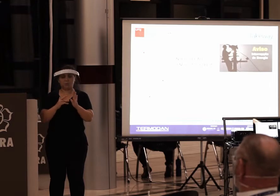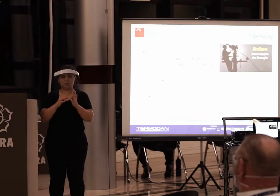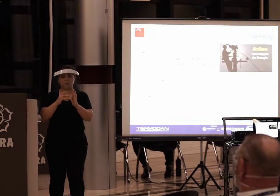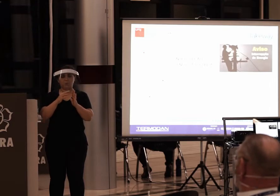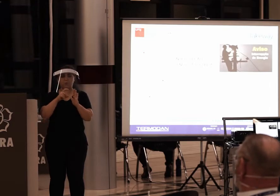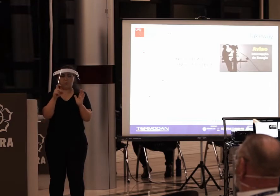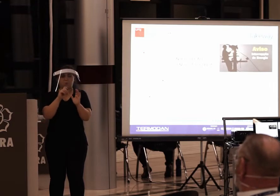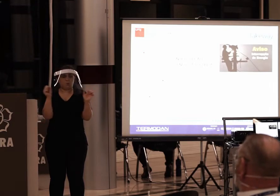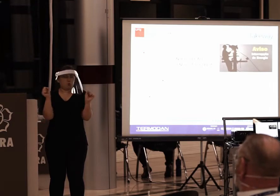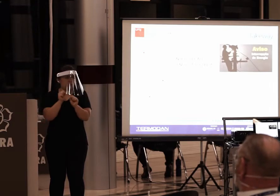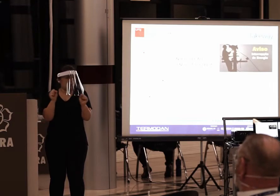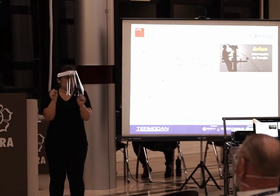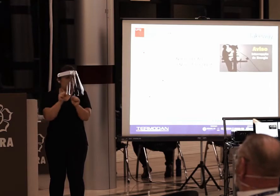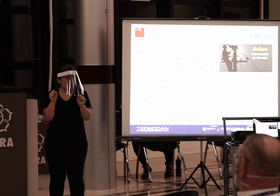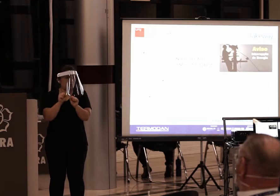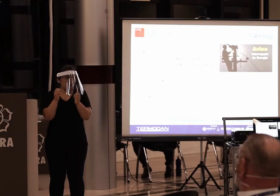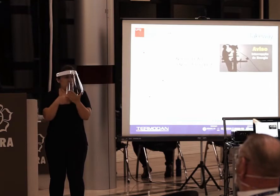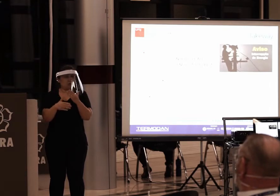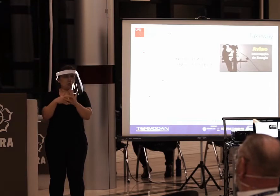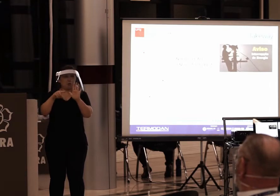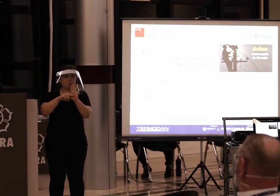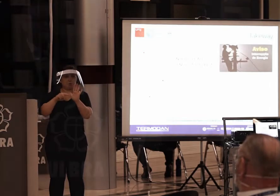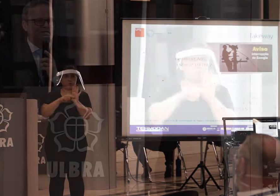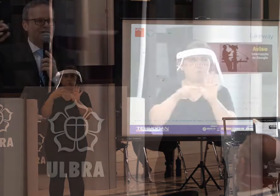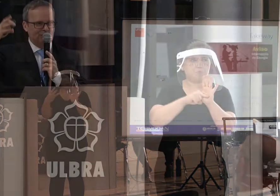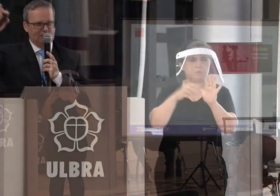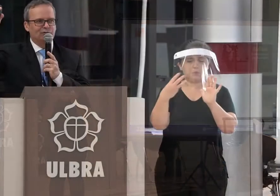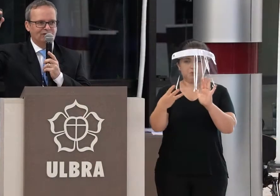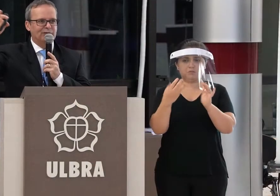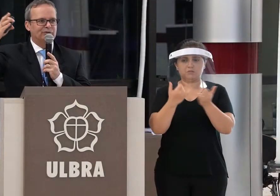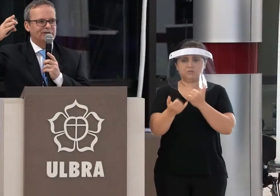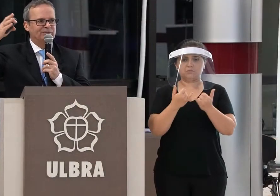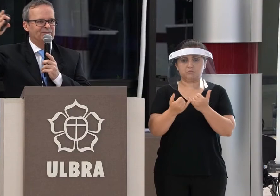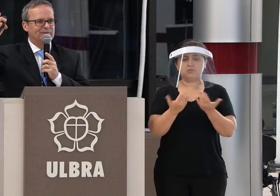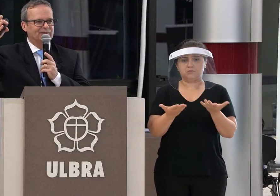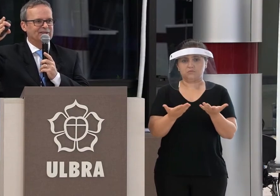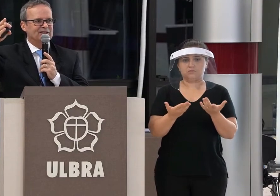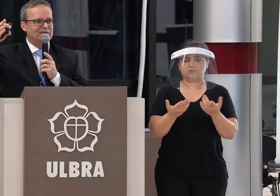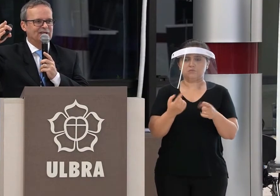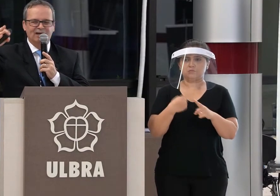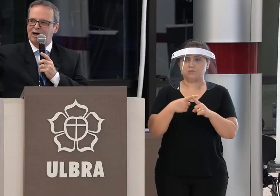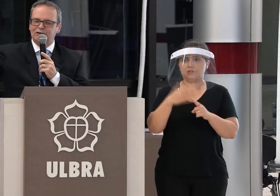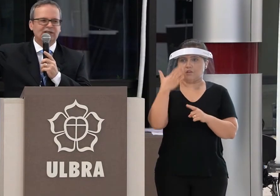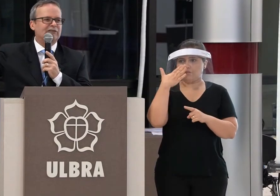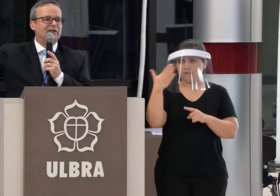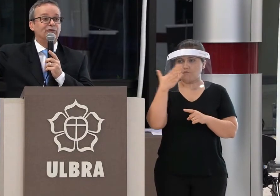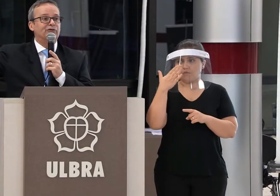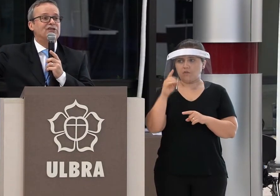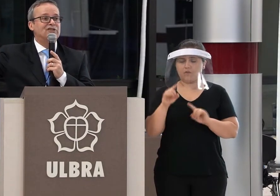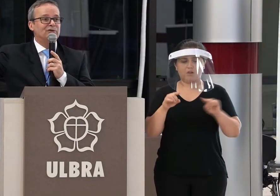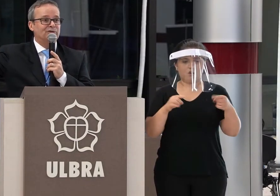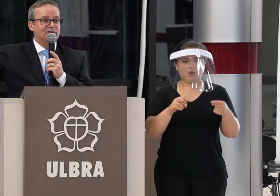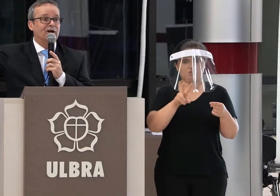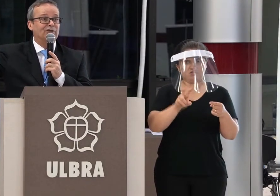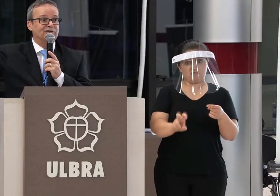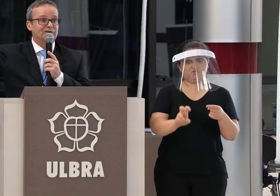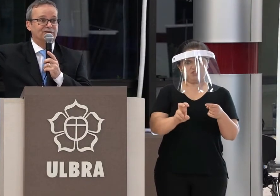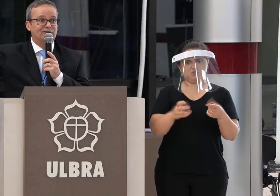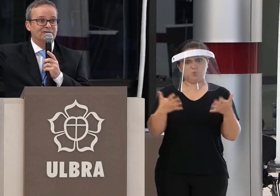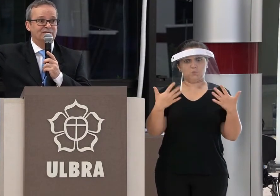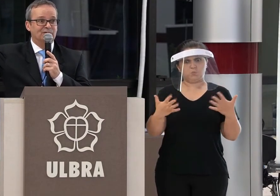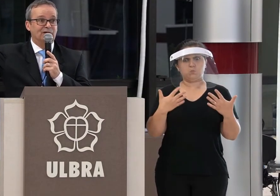frio danado, enquanto as outras lá estavam lá menos 3 graus, né, porque está no tempo, né? Tá certo? A outra estava lá com 25